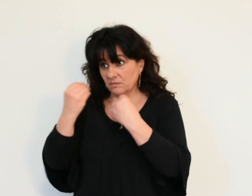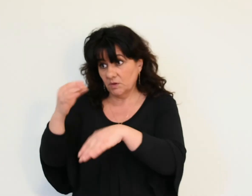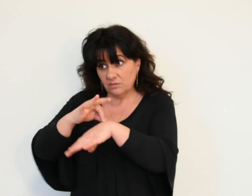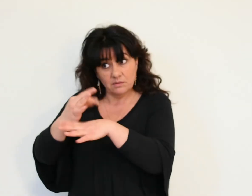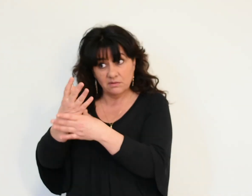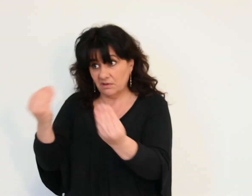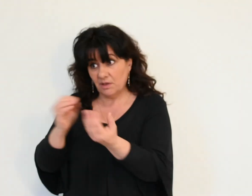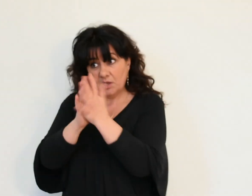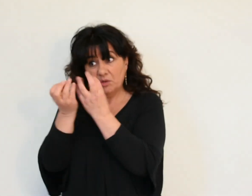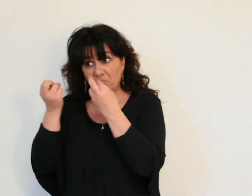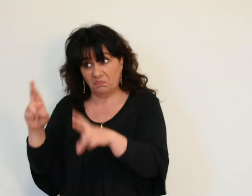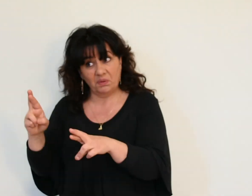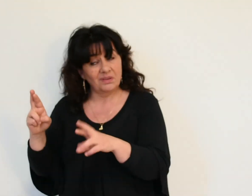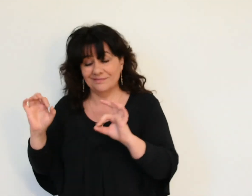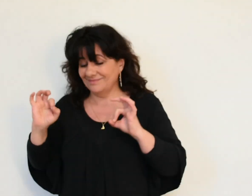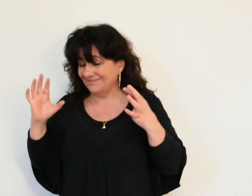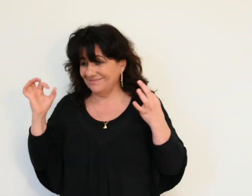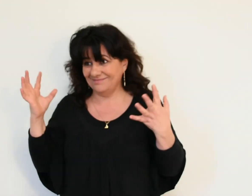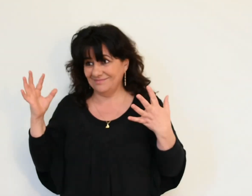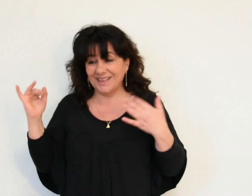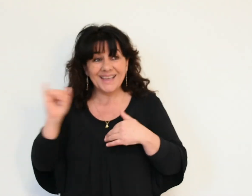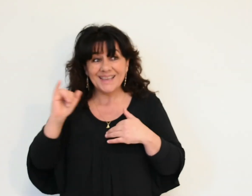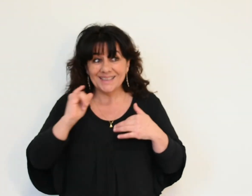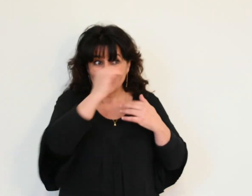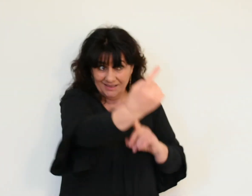mais bien Naaman, le Syrien.